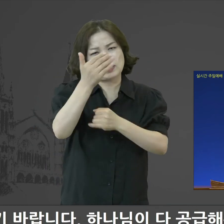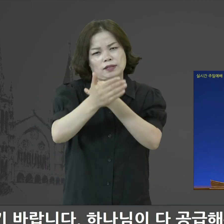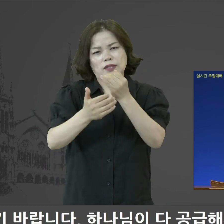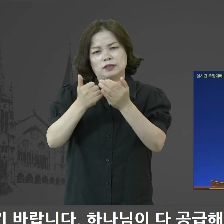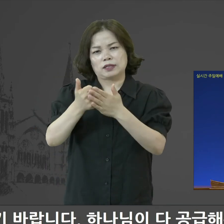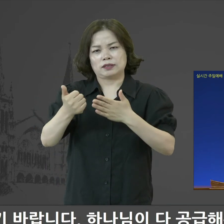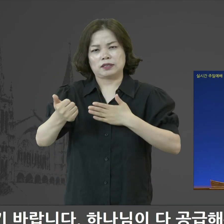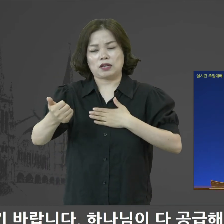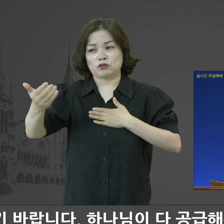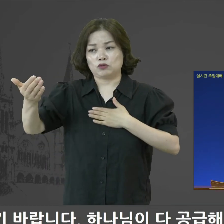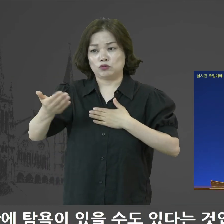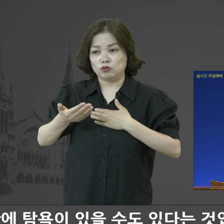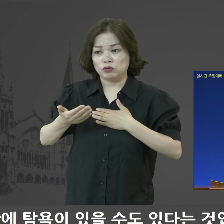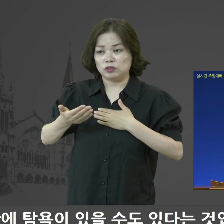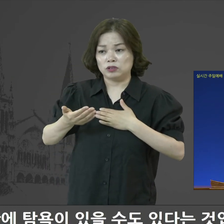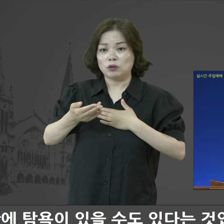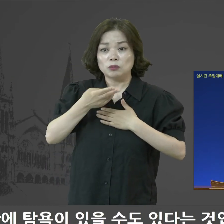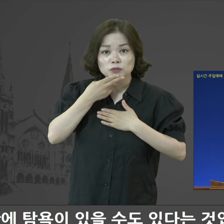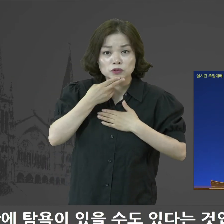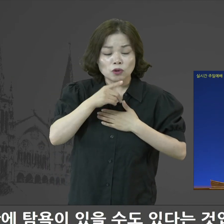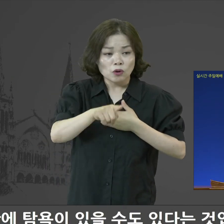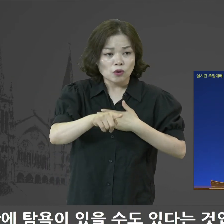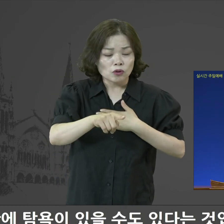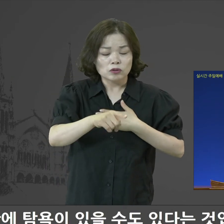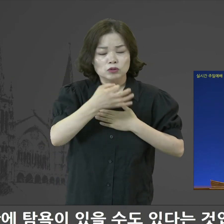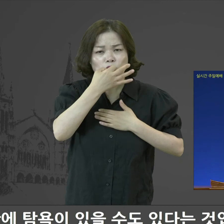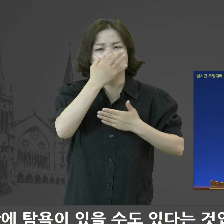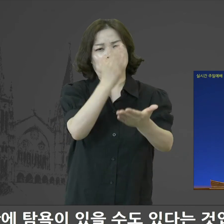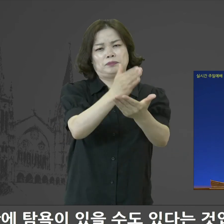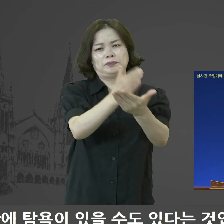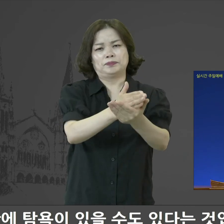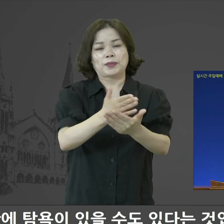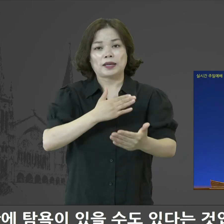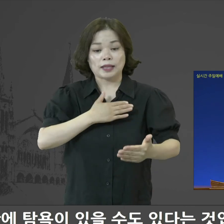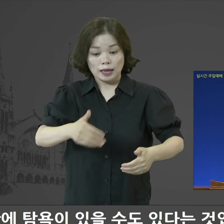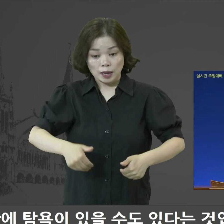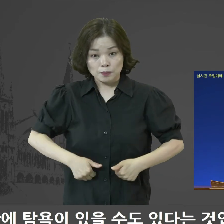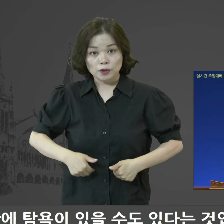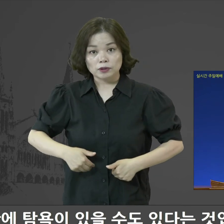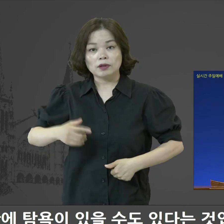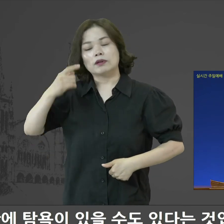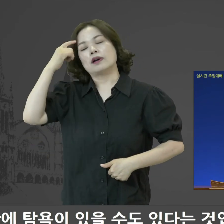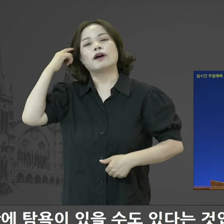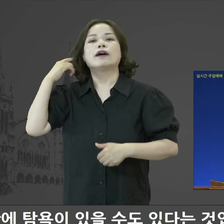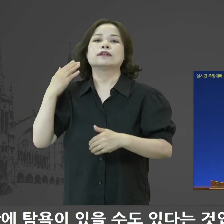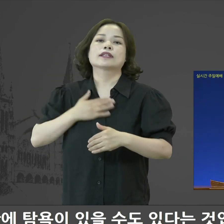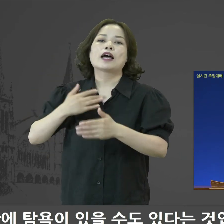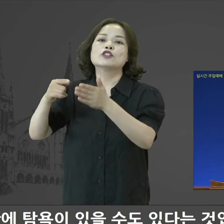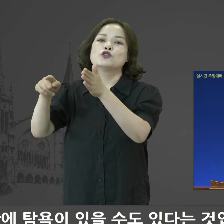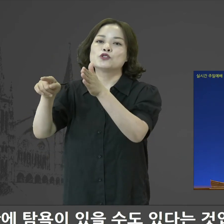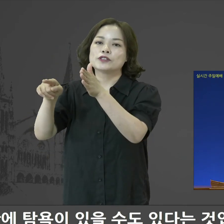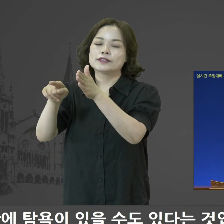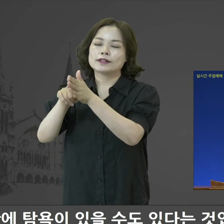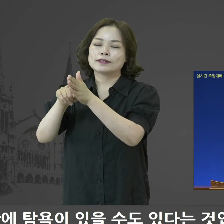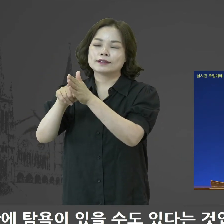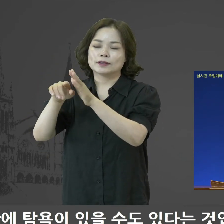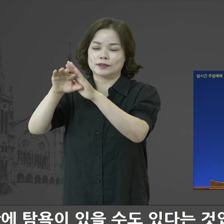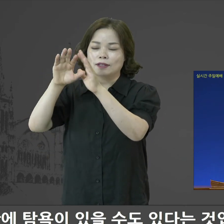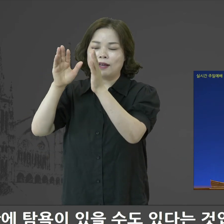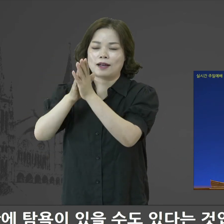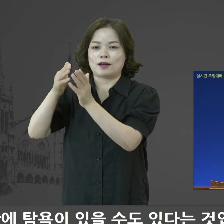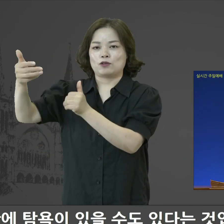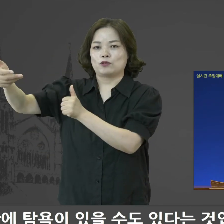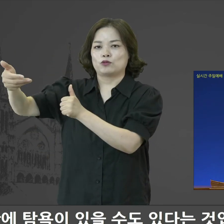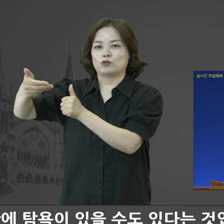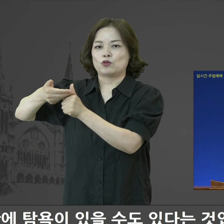주시고 나에게 안 주신 거, 그거 갖고 욕심내지 마십시오. 나에게 필요한 것은 하나님이 나를 위하여 다